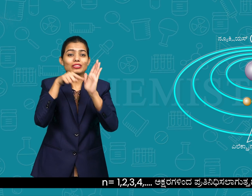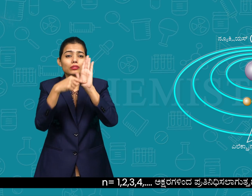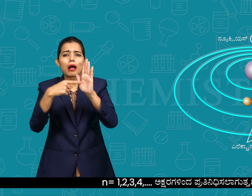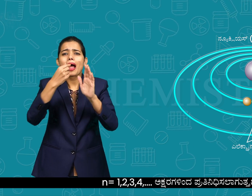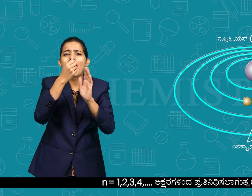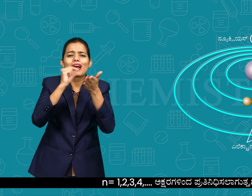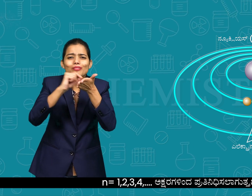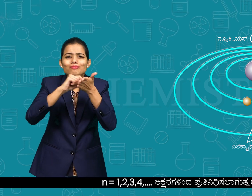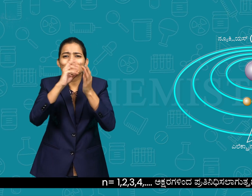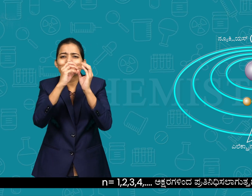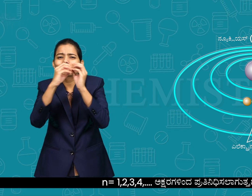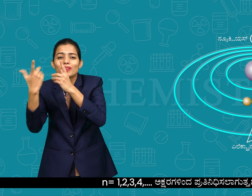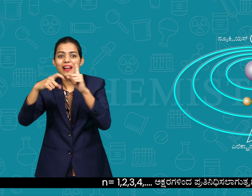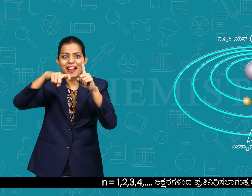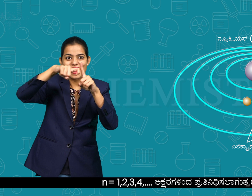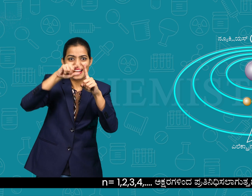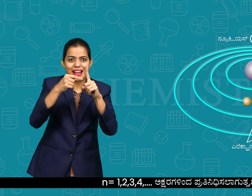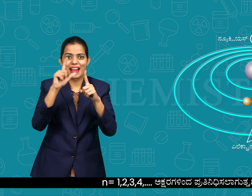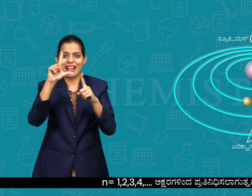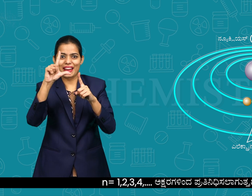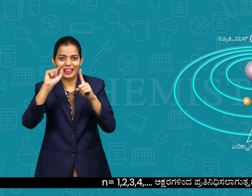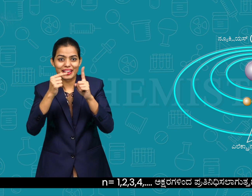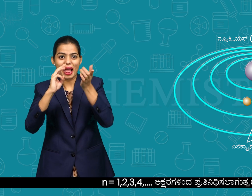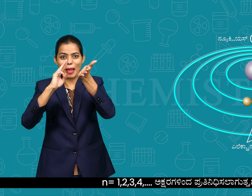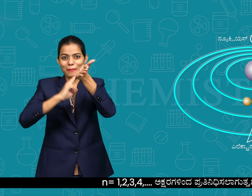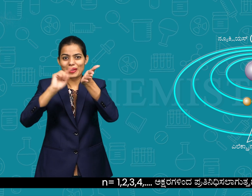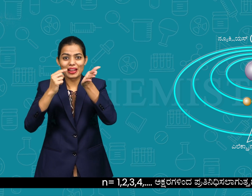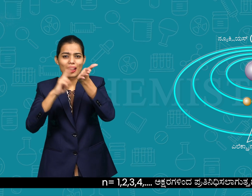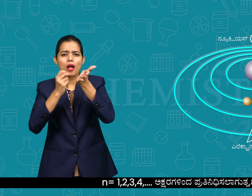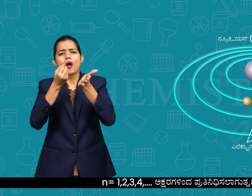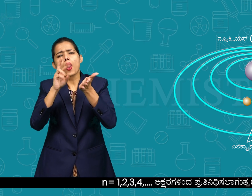4 ಅಕ್ಷರಗಳಿಂದ ಪ್ರತಿನಿಧಿಸಲಾಗುತ್ತದೆ.